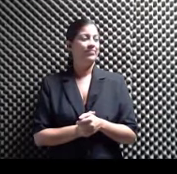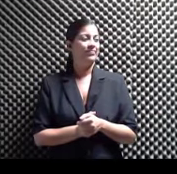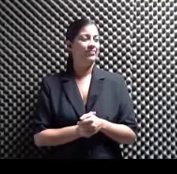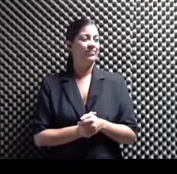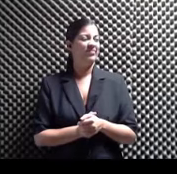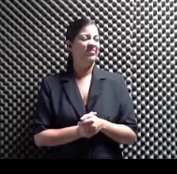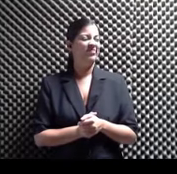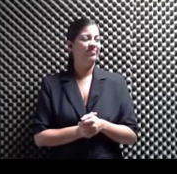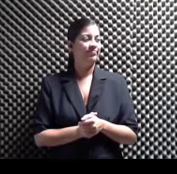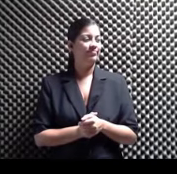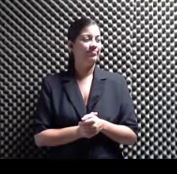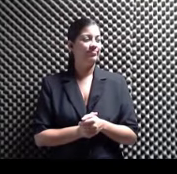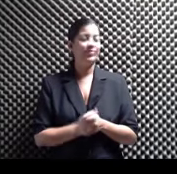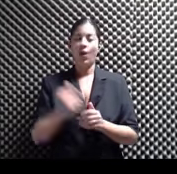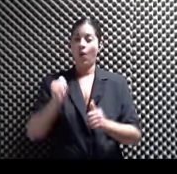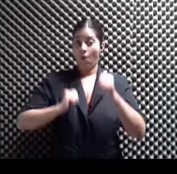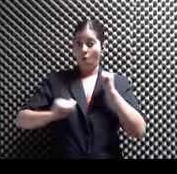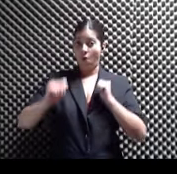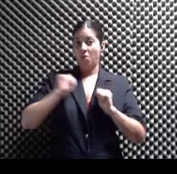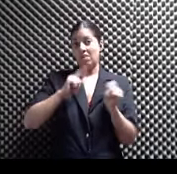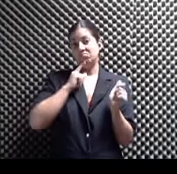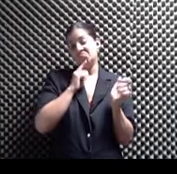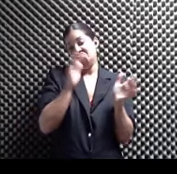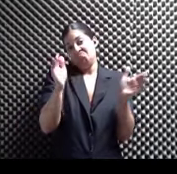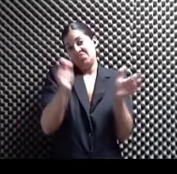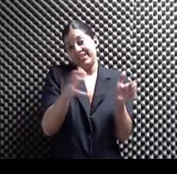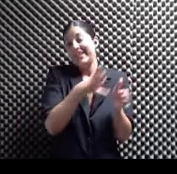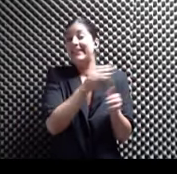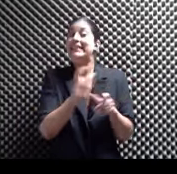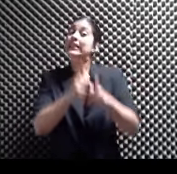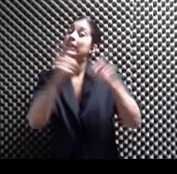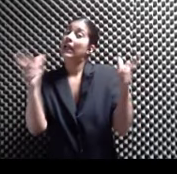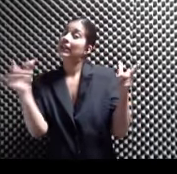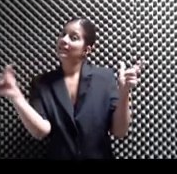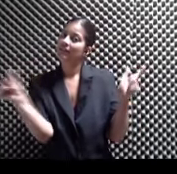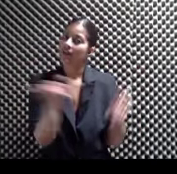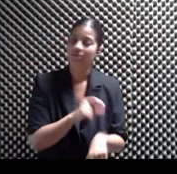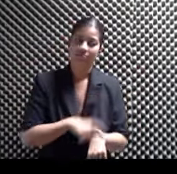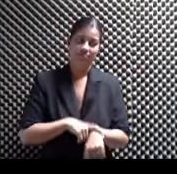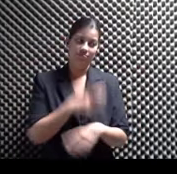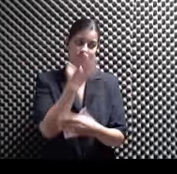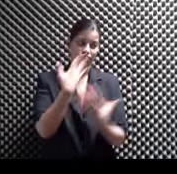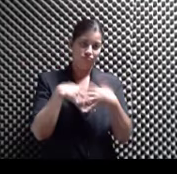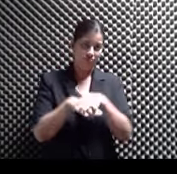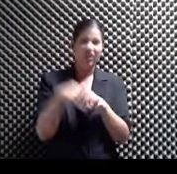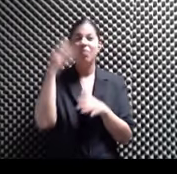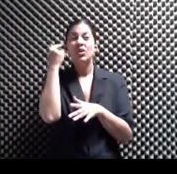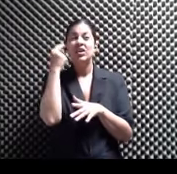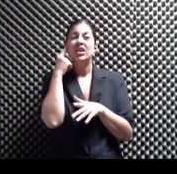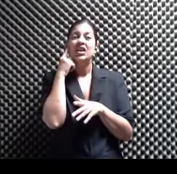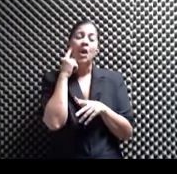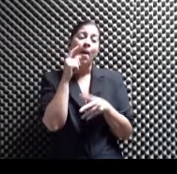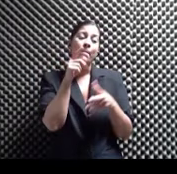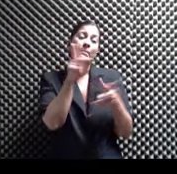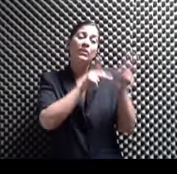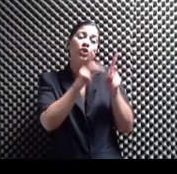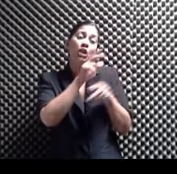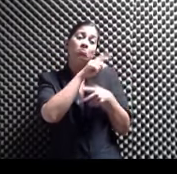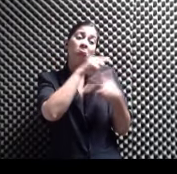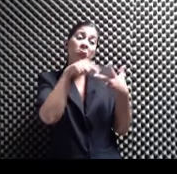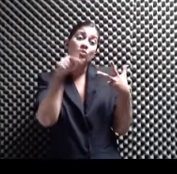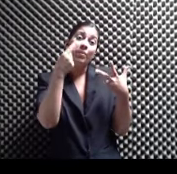Esto es una obra básicamente pequeña y grande a la vez, porque pues tiene pocos personajes. Pero es